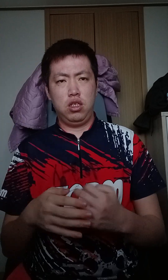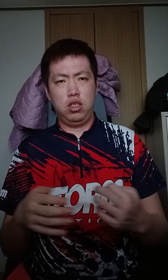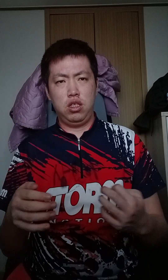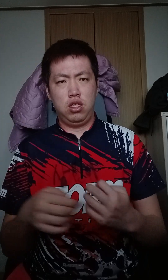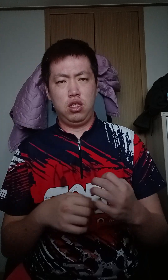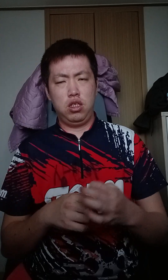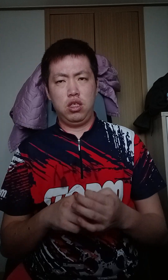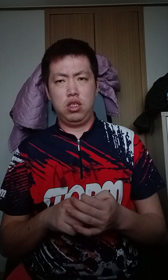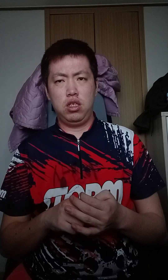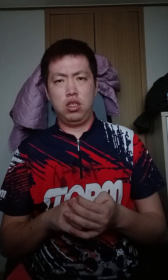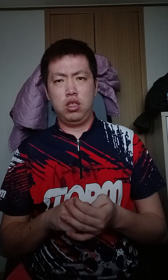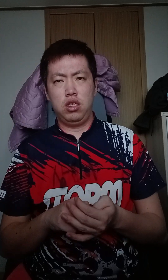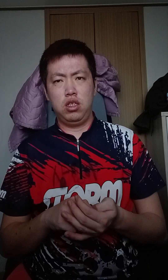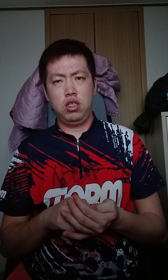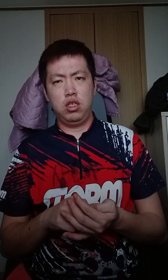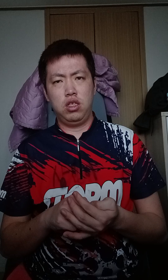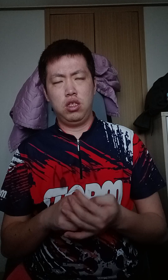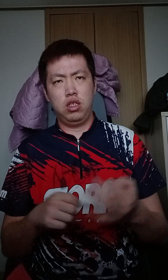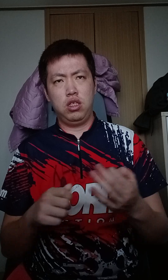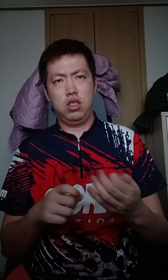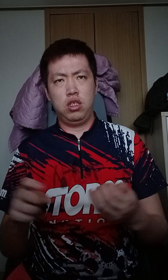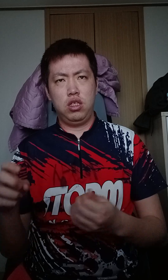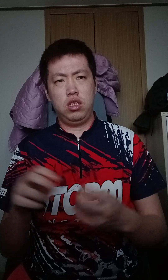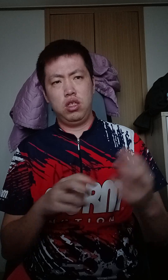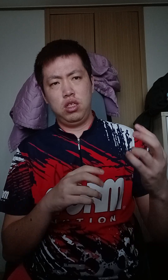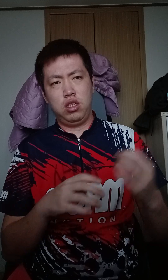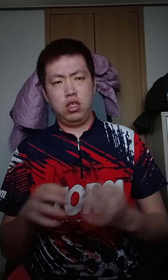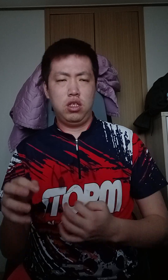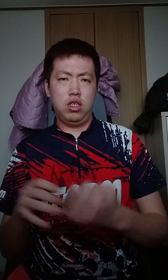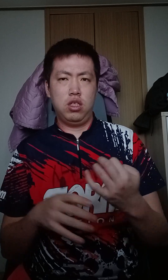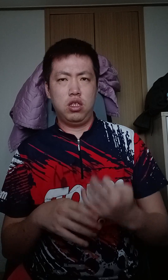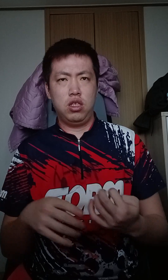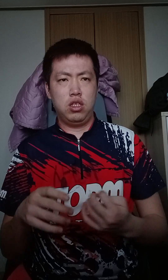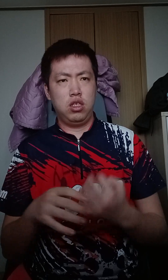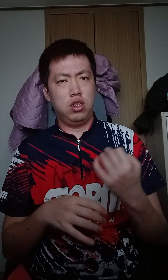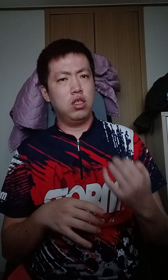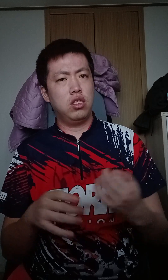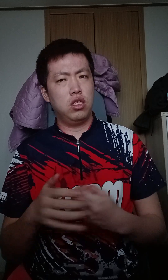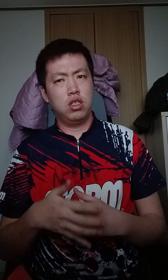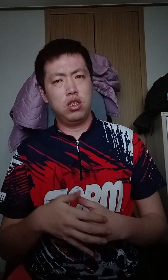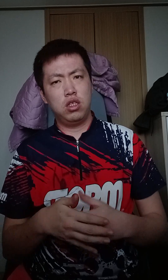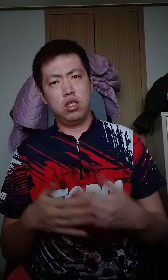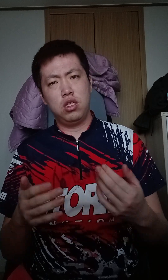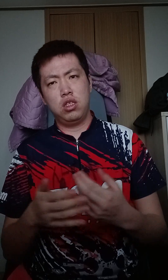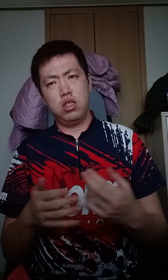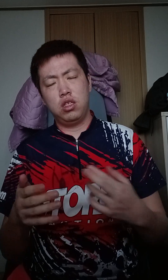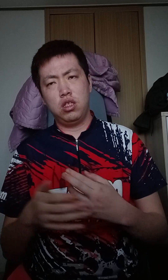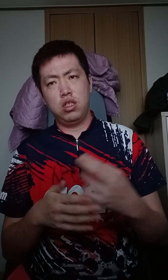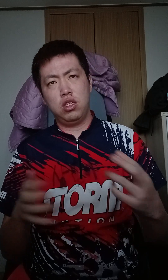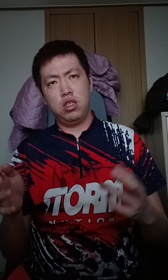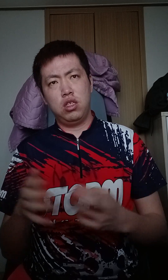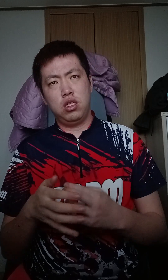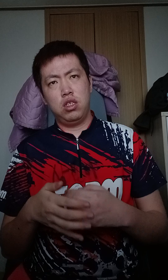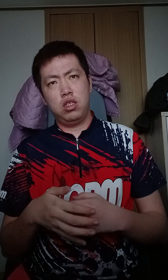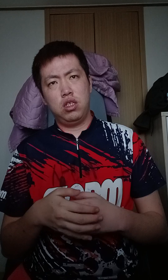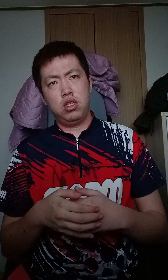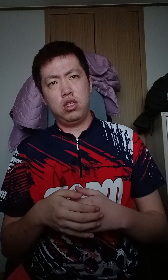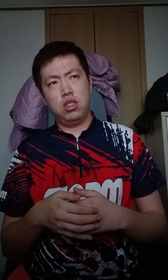가고 불편한 리프트를 타야 되는데 리프트도 고장날 때도 있고 올라가기가 힘들어서